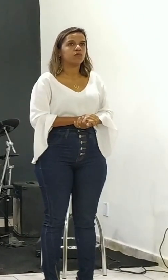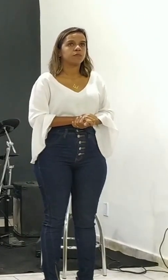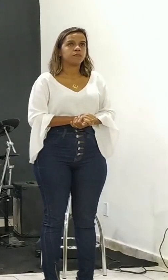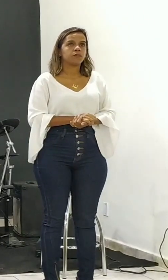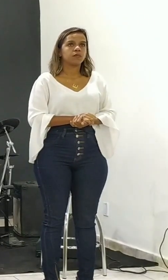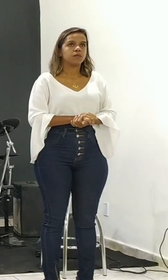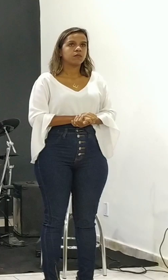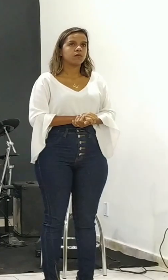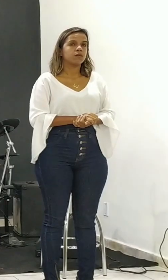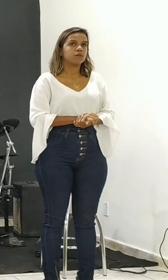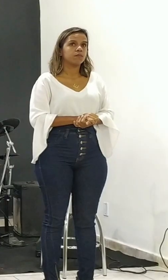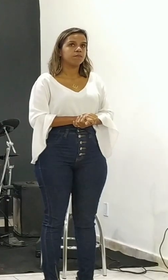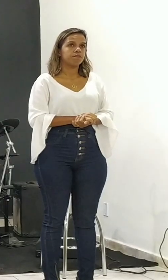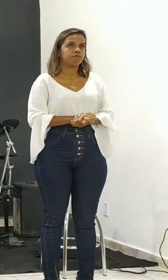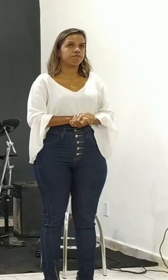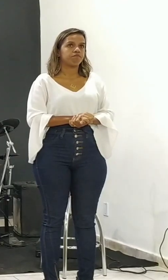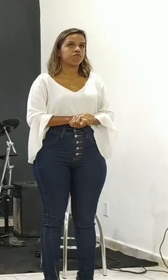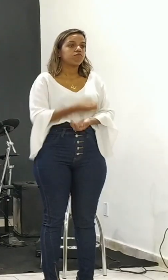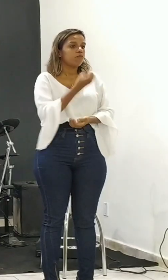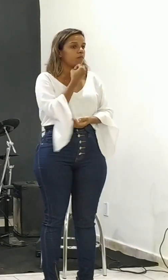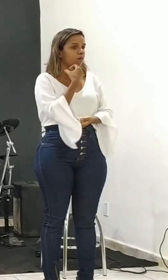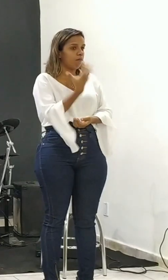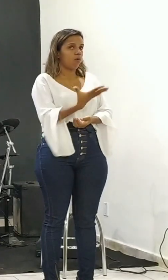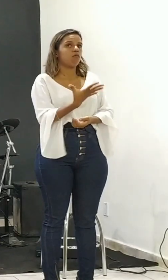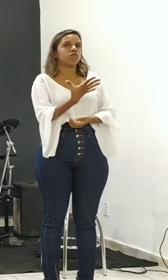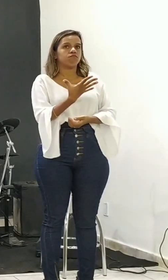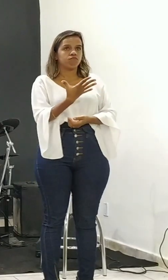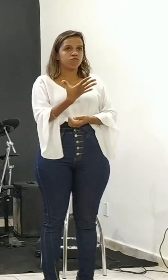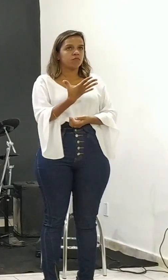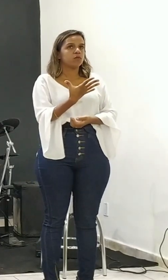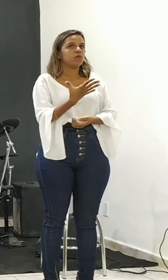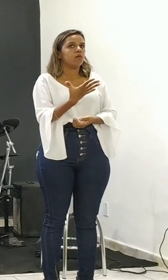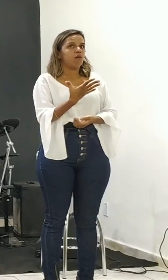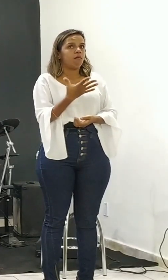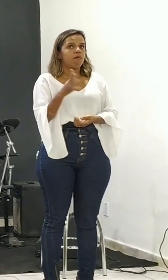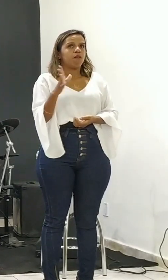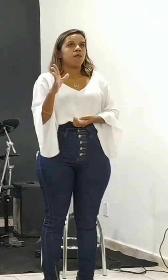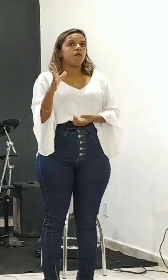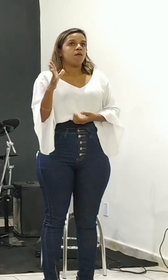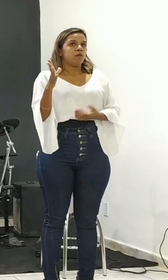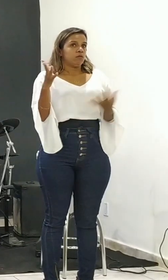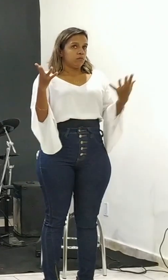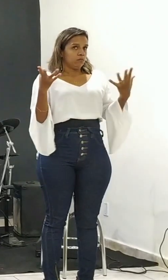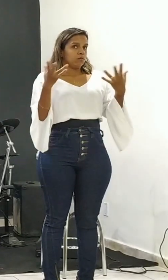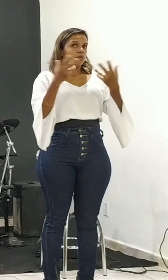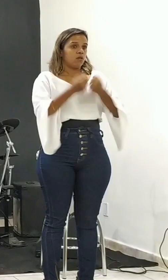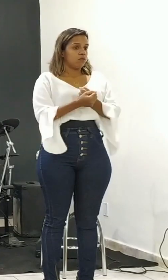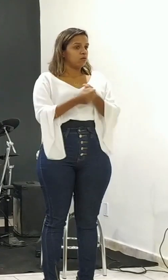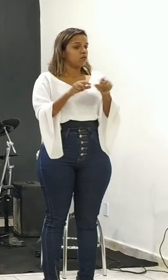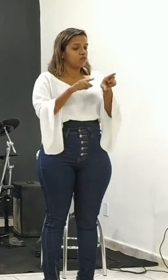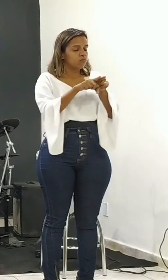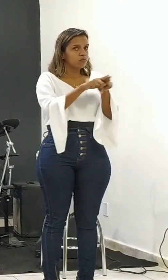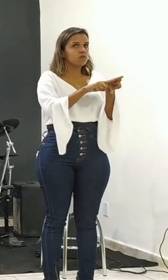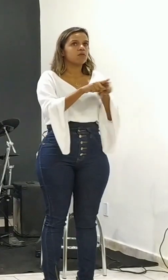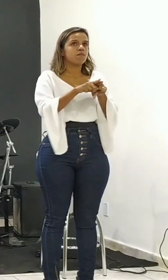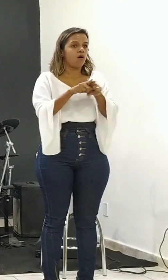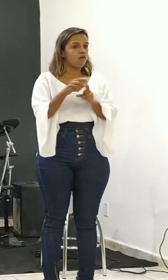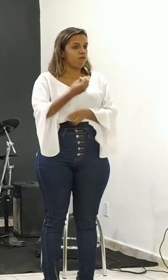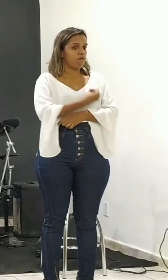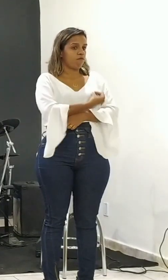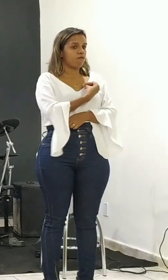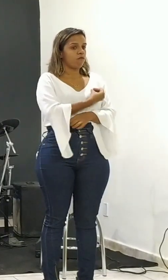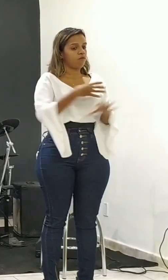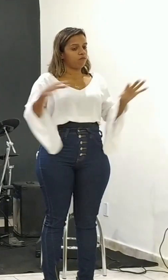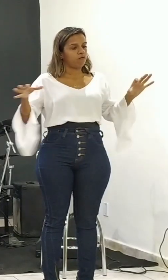Olha o que Deus quer para nós. Ó, quão bom e quão suave é que os irmãos